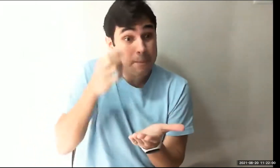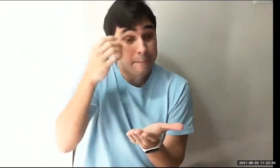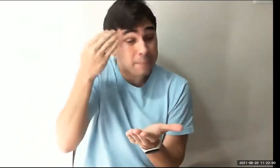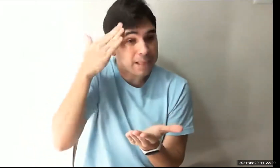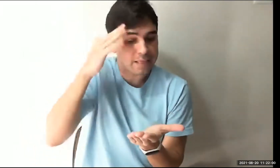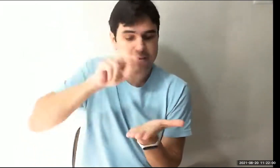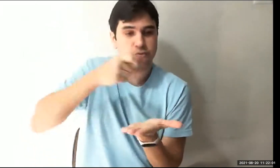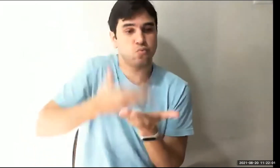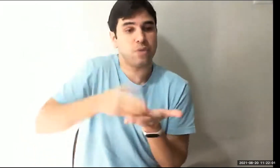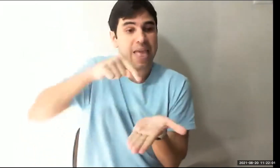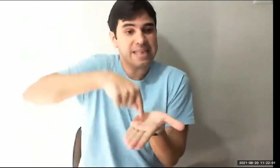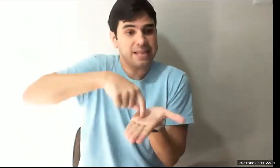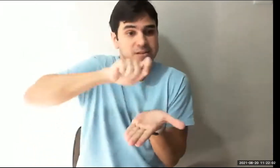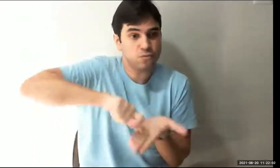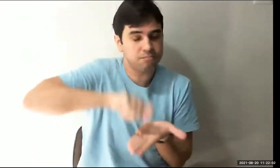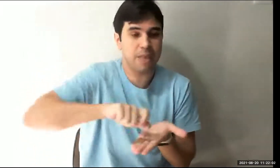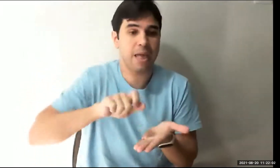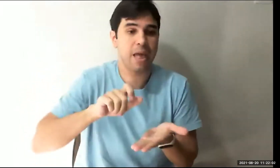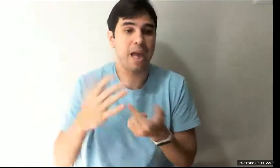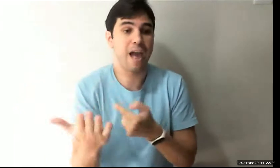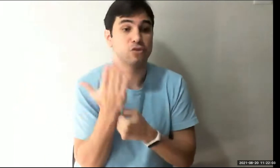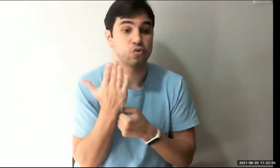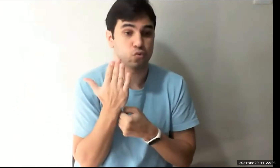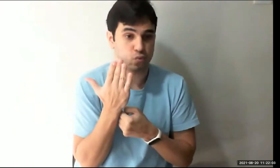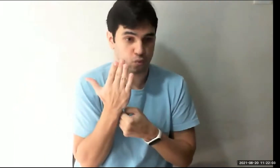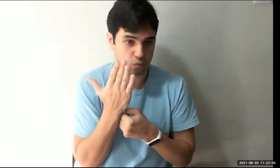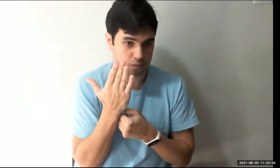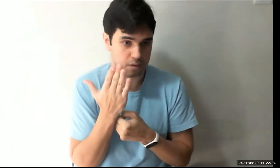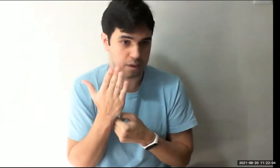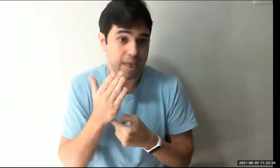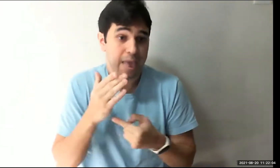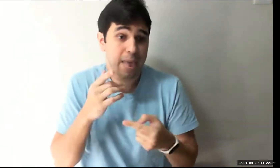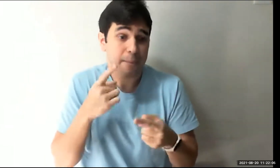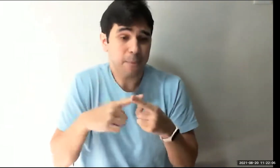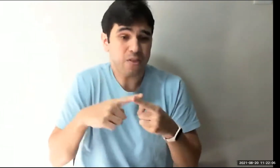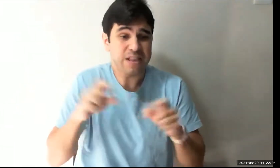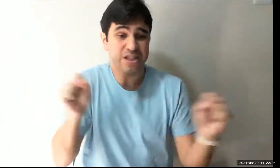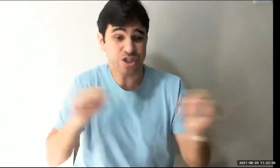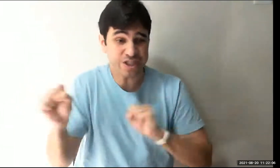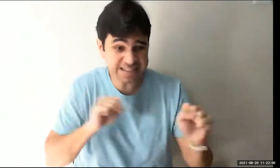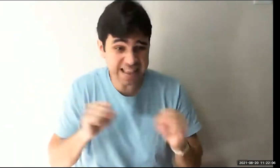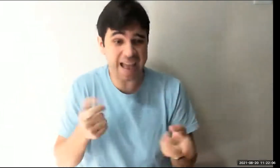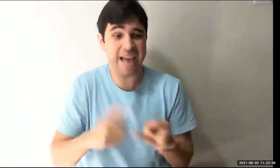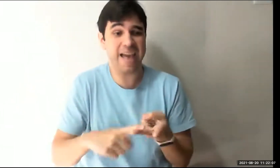também as questões de saúde que isso traz, né? O benefício que esse esporte